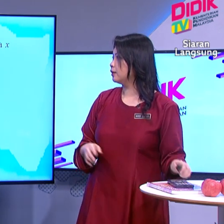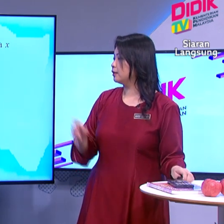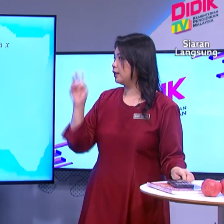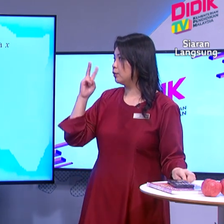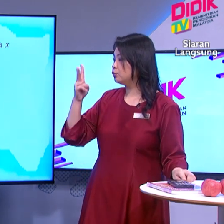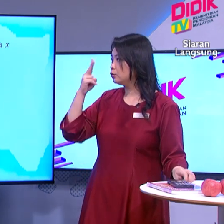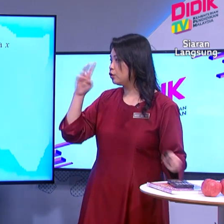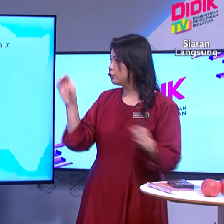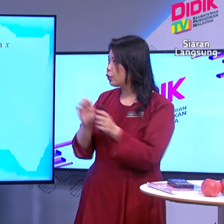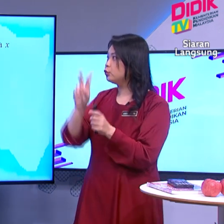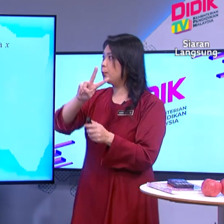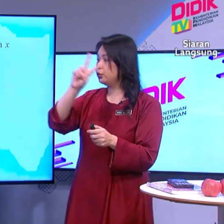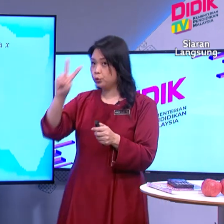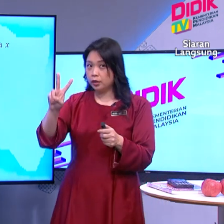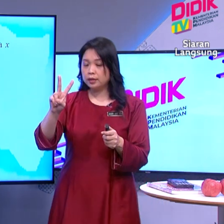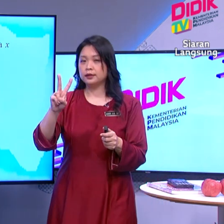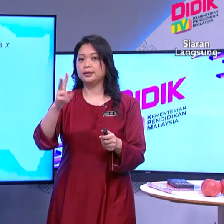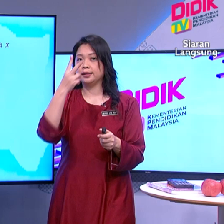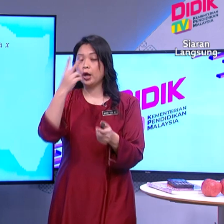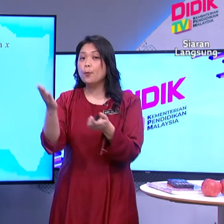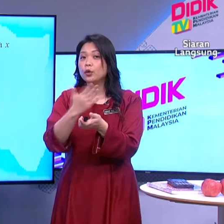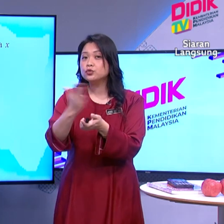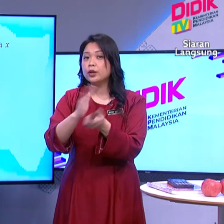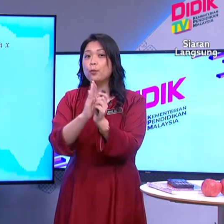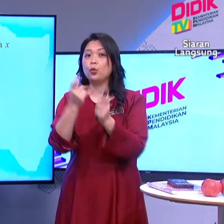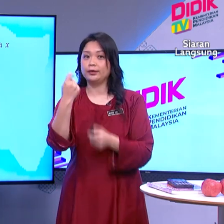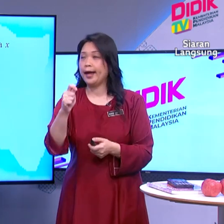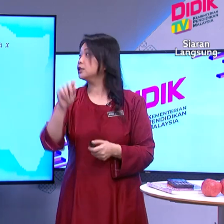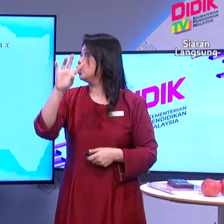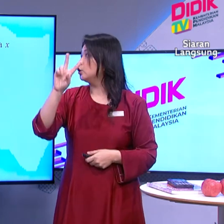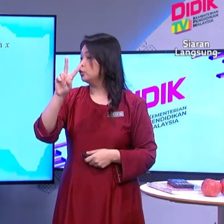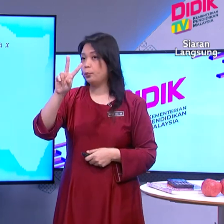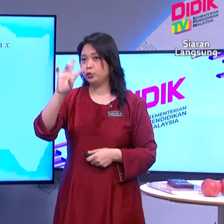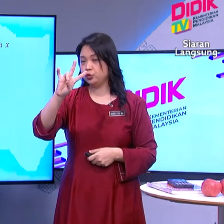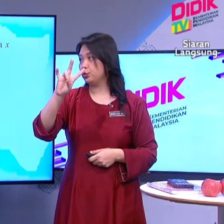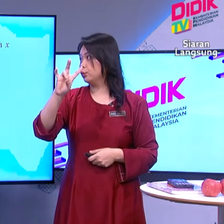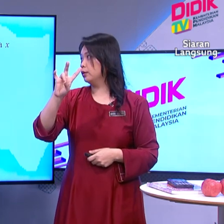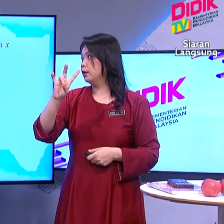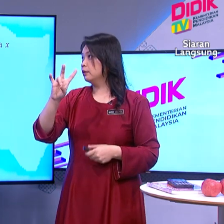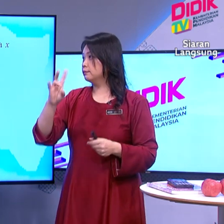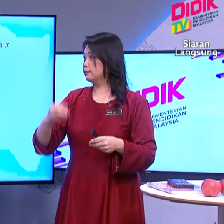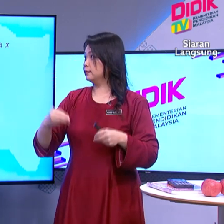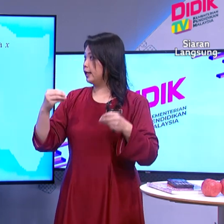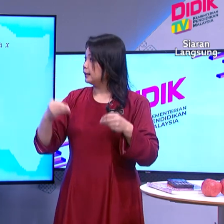Hai Oke untuk contoh 22 Kita tengok muka surat buku teks 27 nya oke